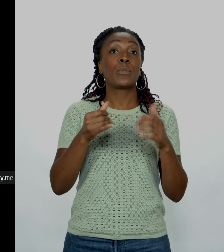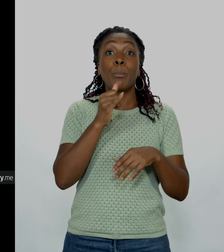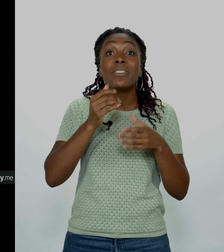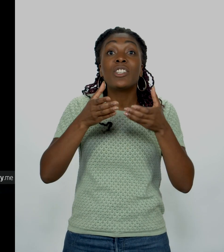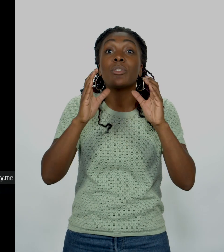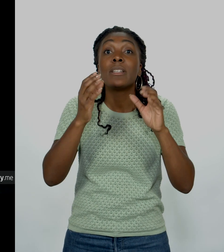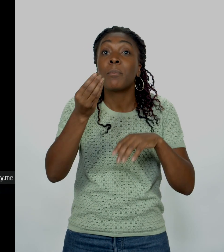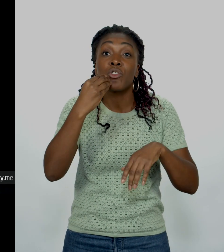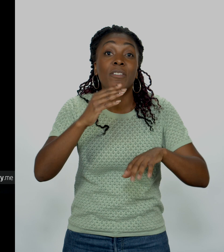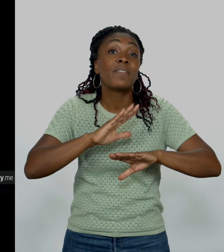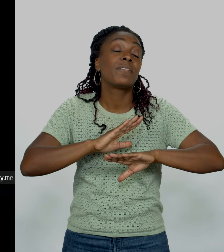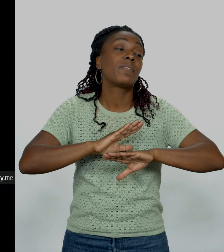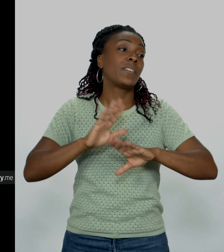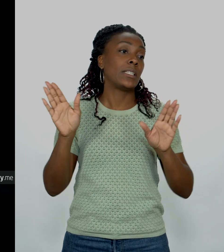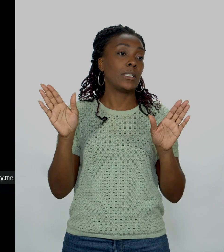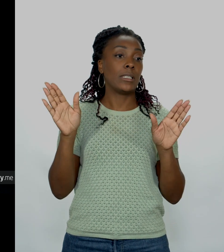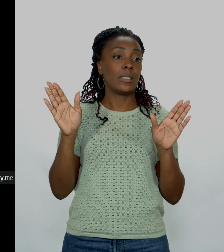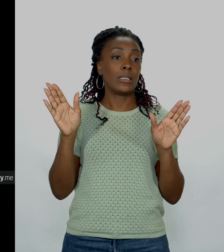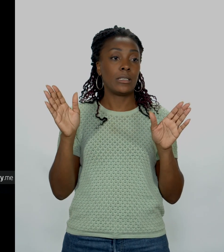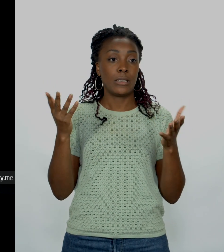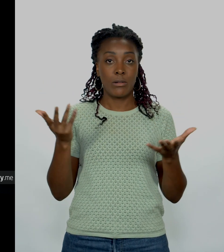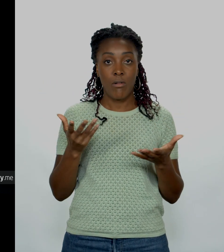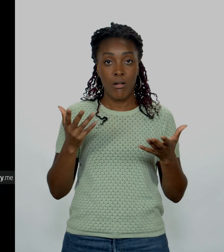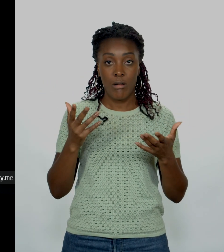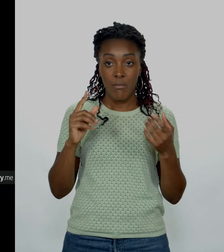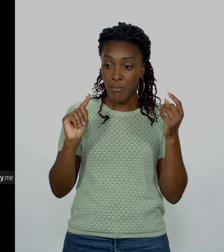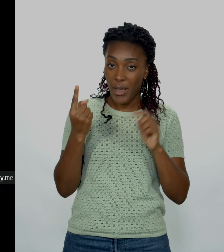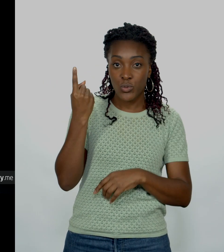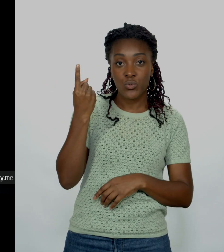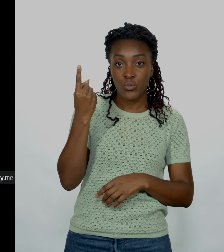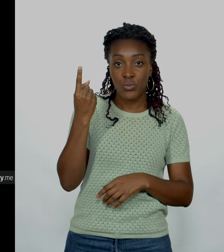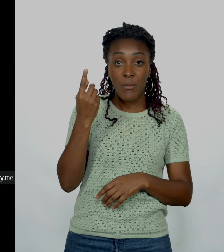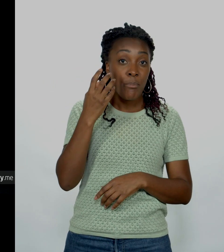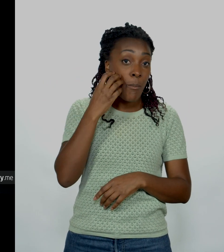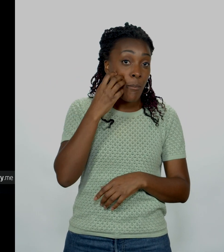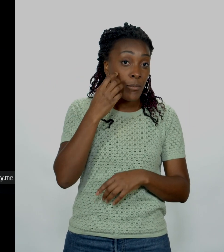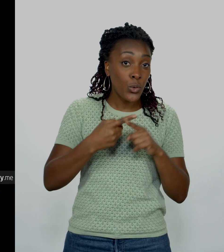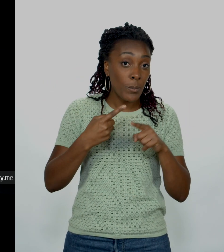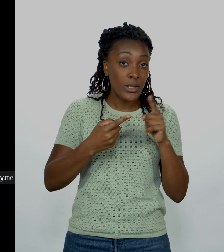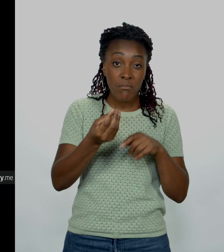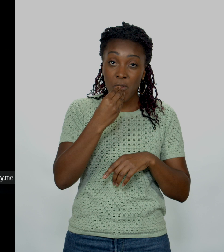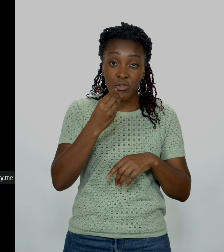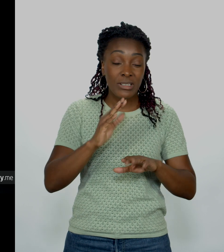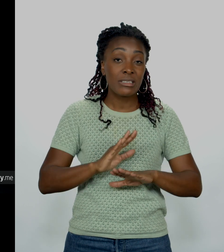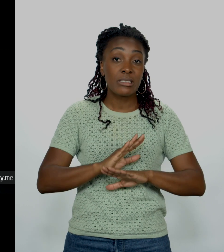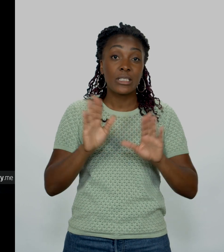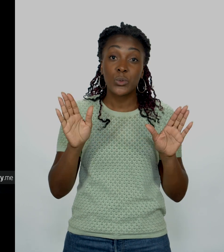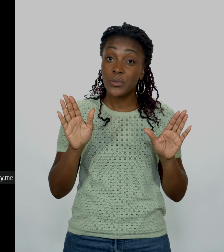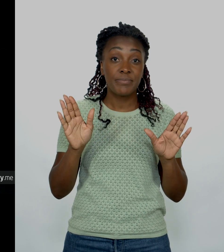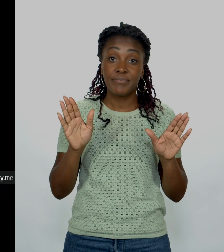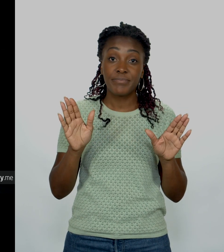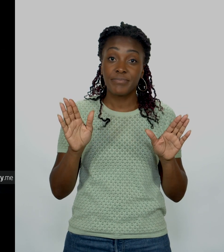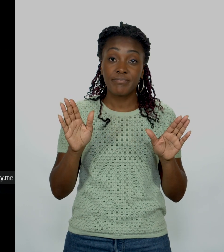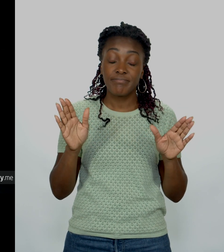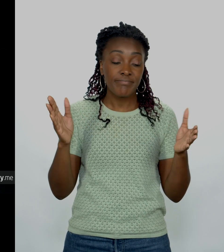Après, j'ai évité les petits déjeuners. Et à la fin, j'ai mangé une demi-pomme par